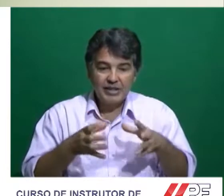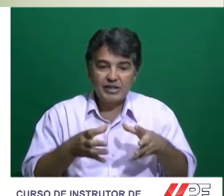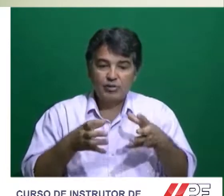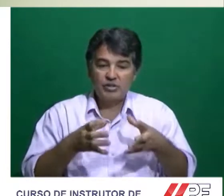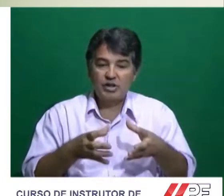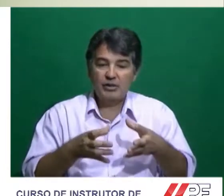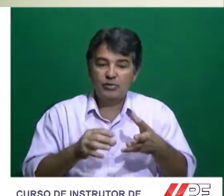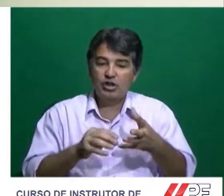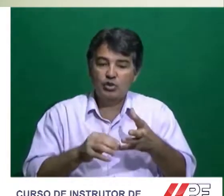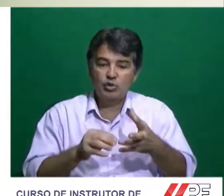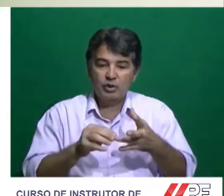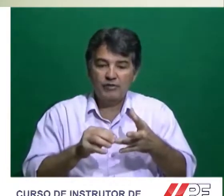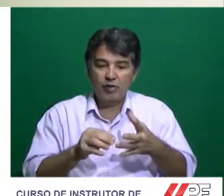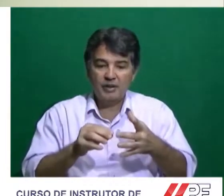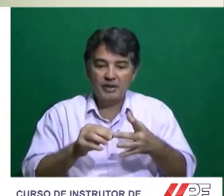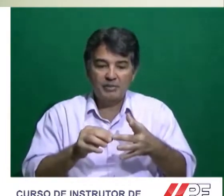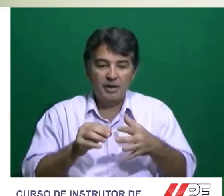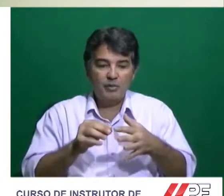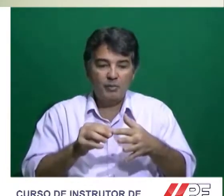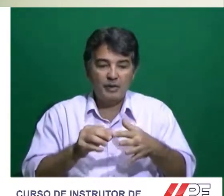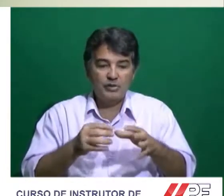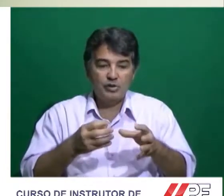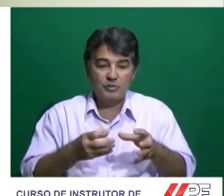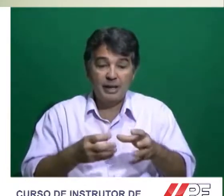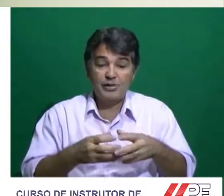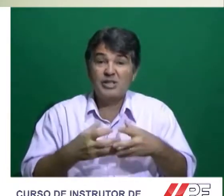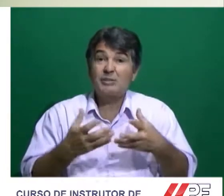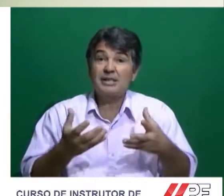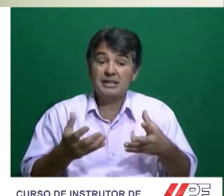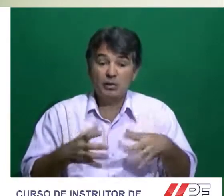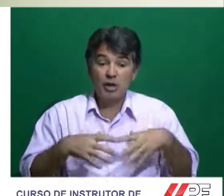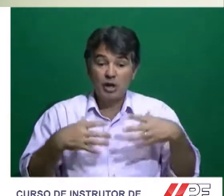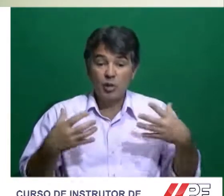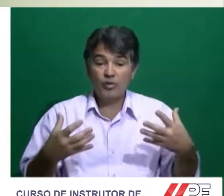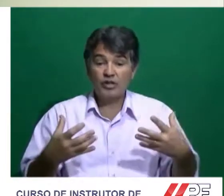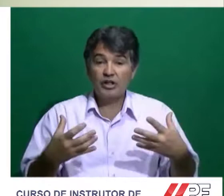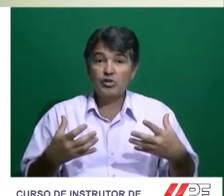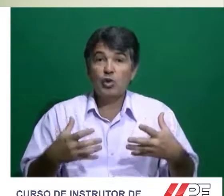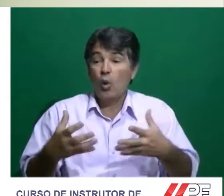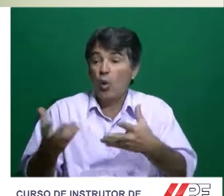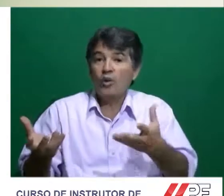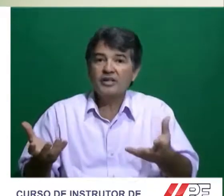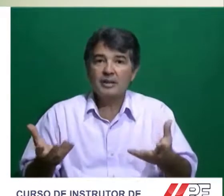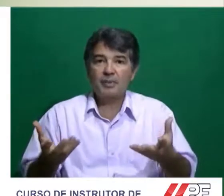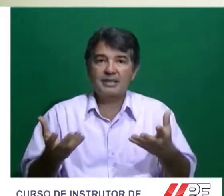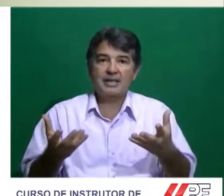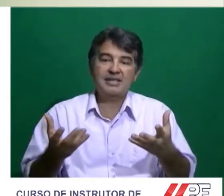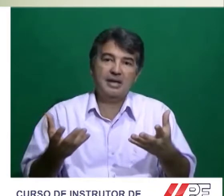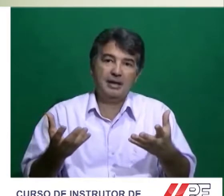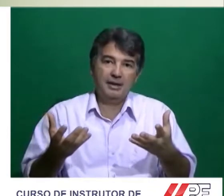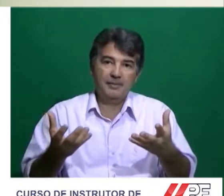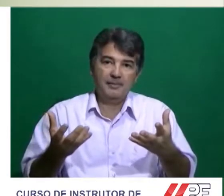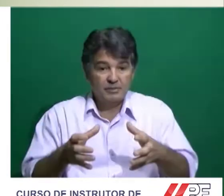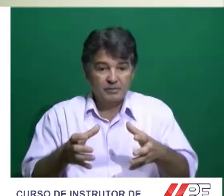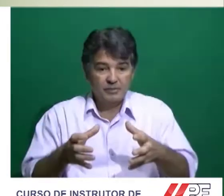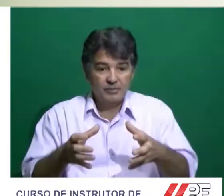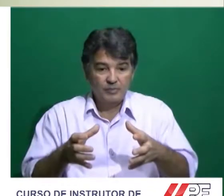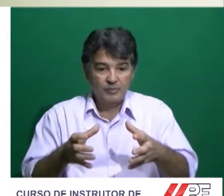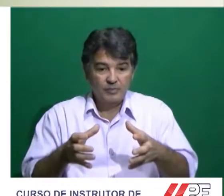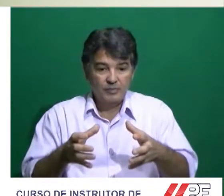nas características do objeto. Textura. Forma. Tamanho. Peso. Espaço. Dimensão. Contexto. Onde se passa a cena.